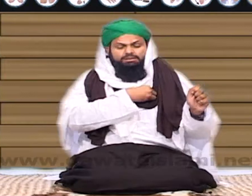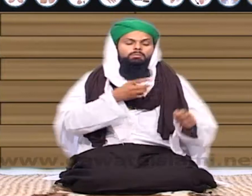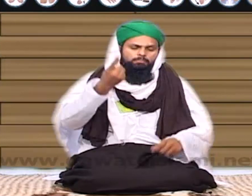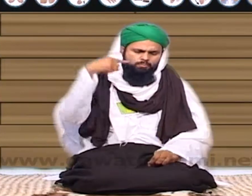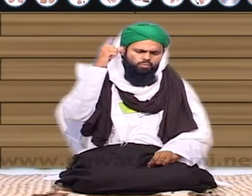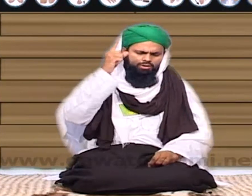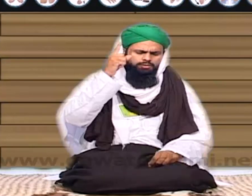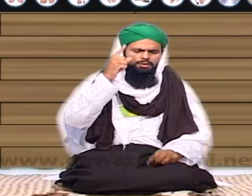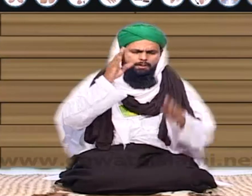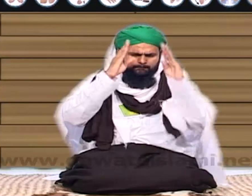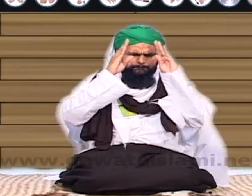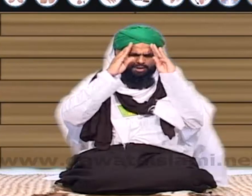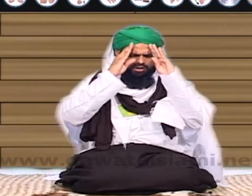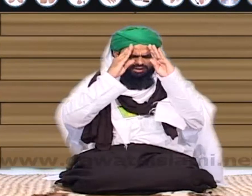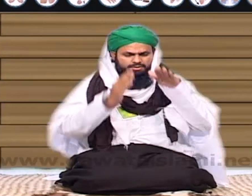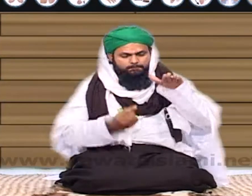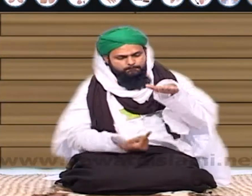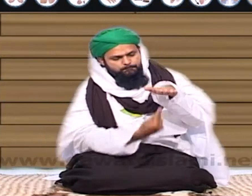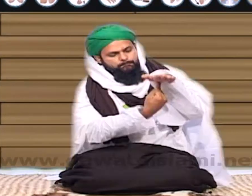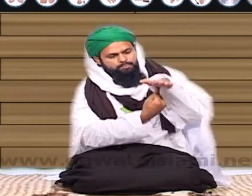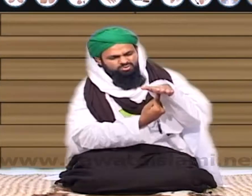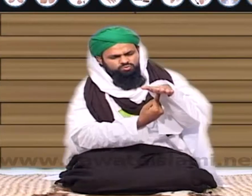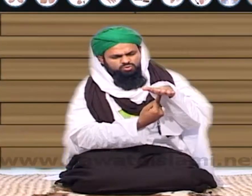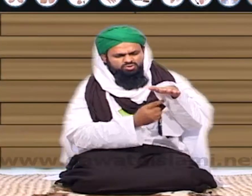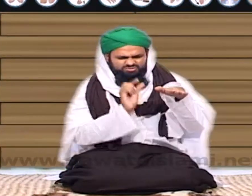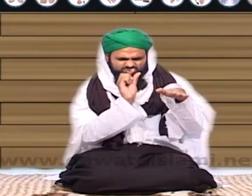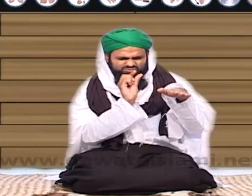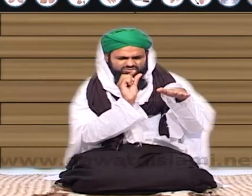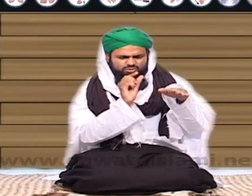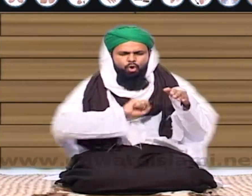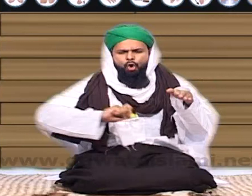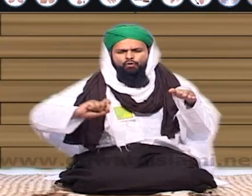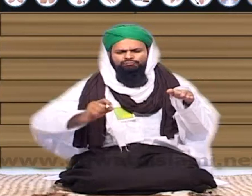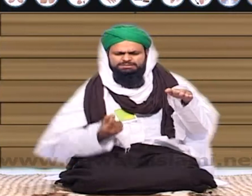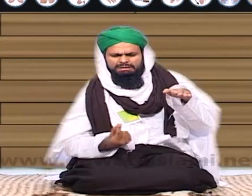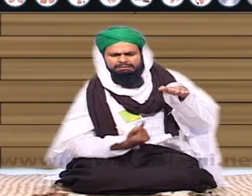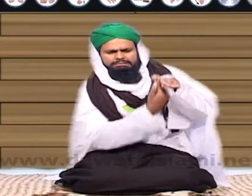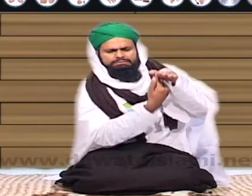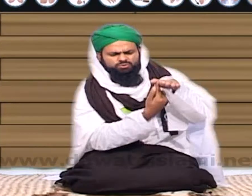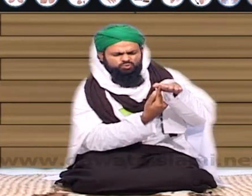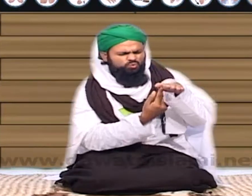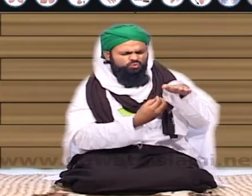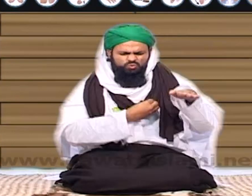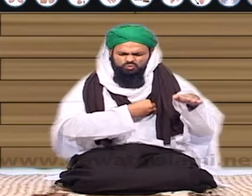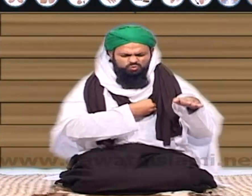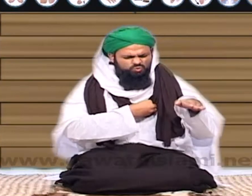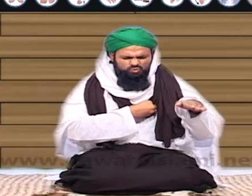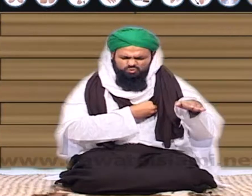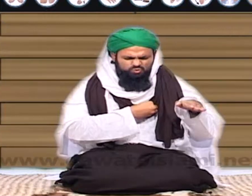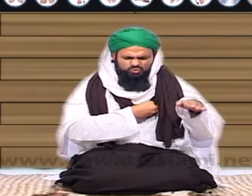ہوگی۔ مجھے اچھی طرح یاد ہے کہ میرے پاؤں میں بغداد شریف میں ایک پن گھس گئی، وہ جو آفس پن جو ہوتا ہے نا،